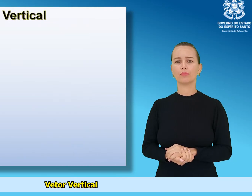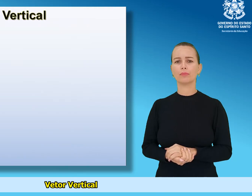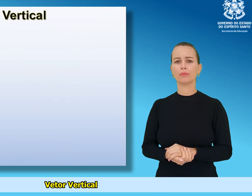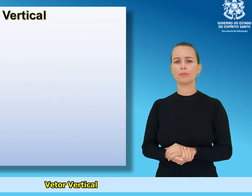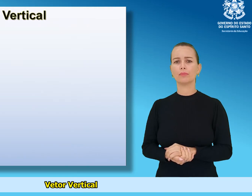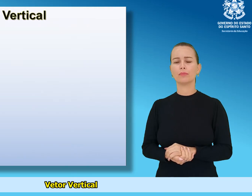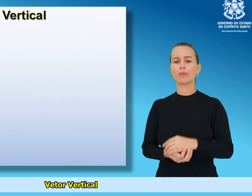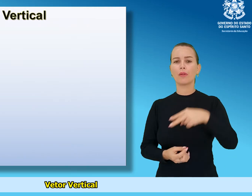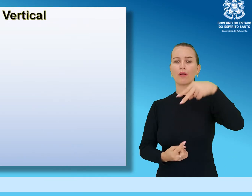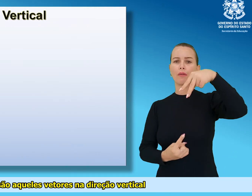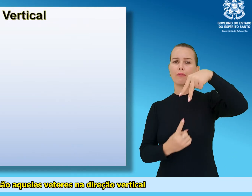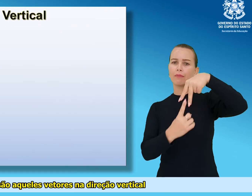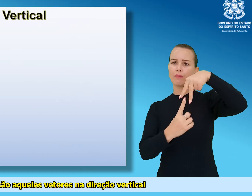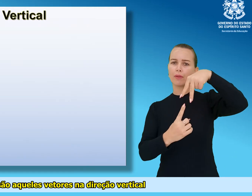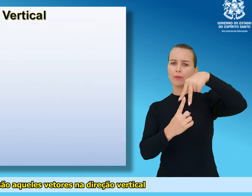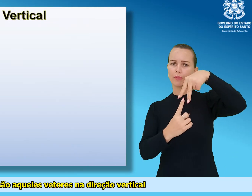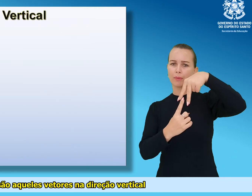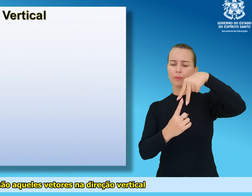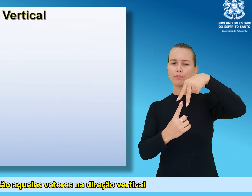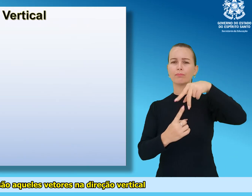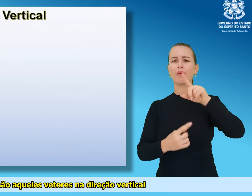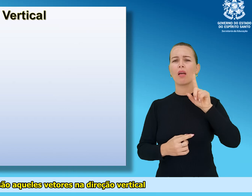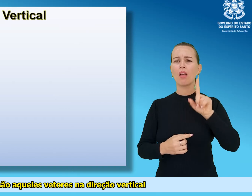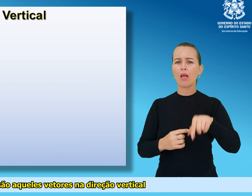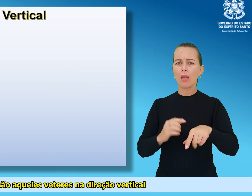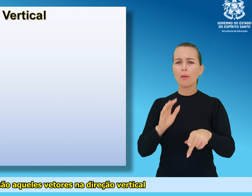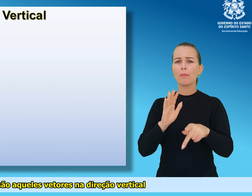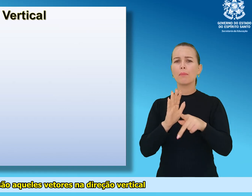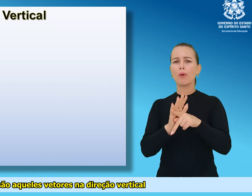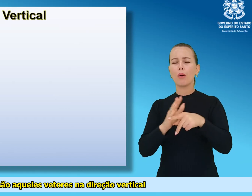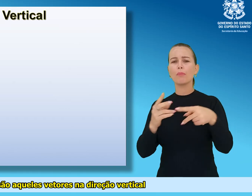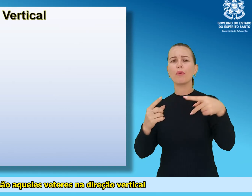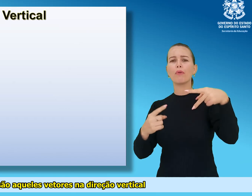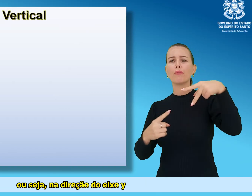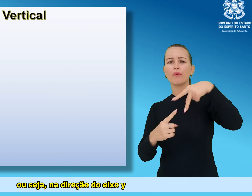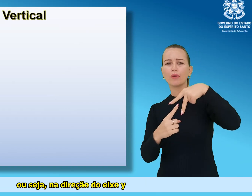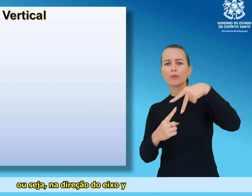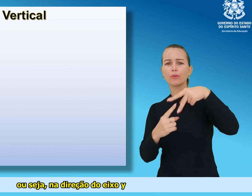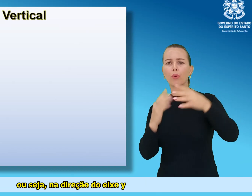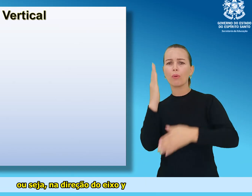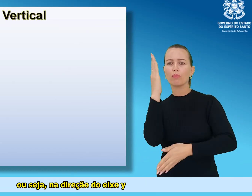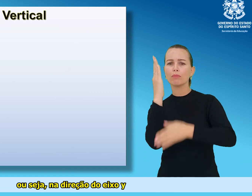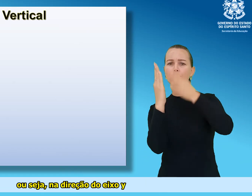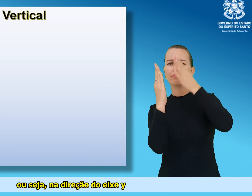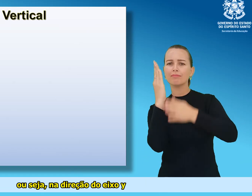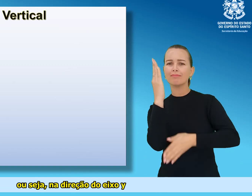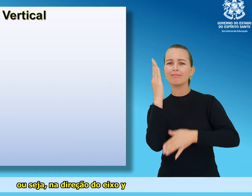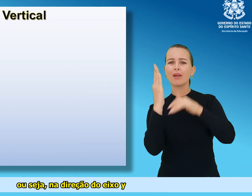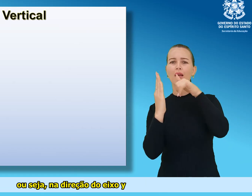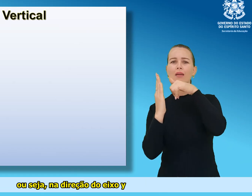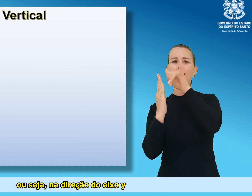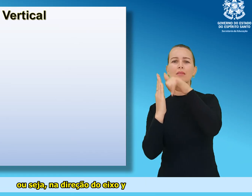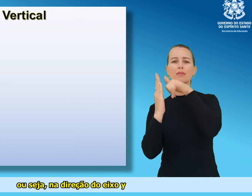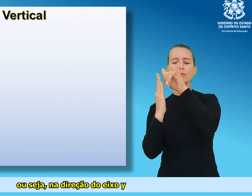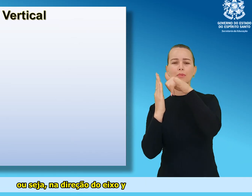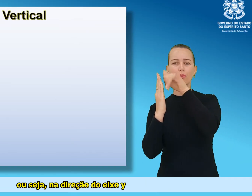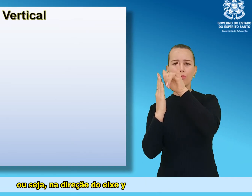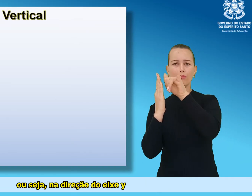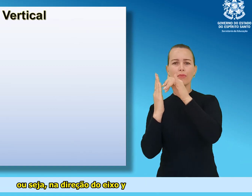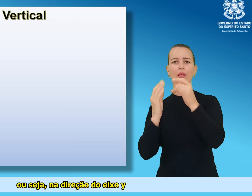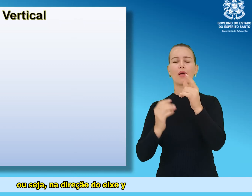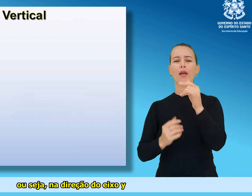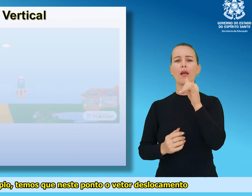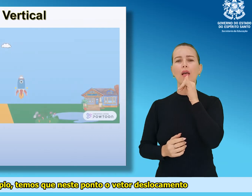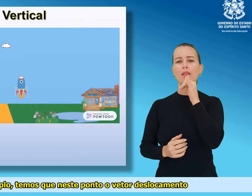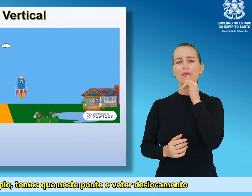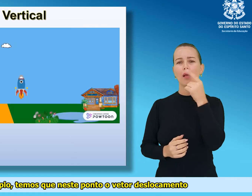Vetor vertical. São aqueles vetores na direção vertical, ou seja, na direção do eixo